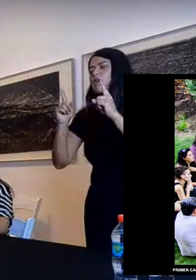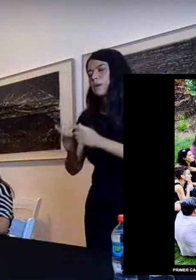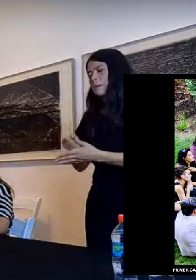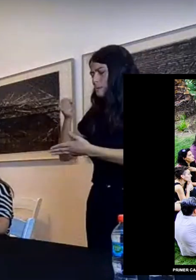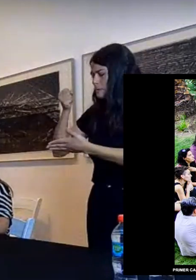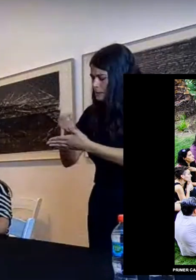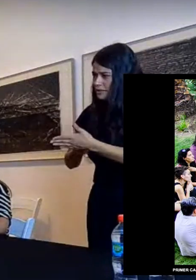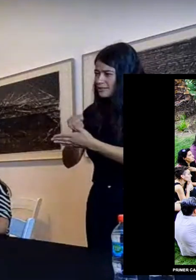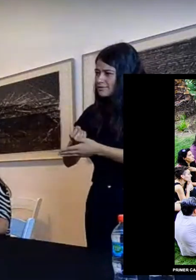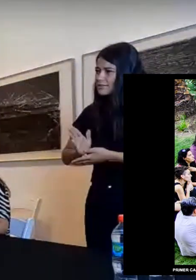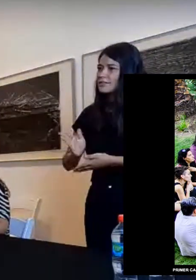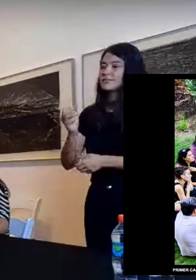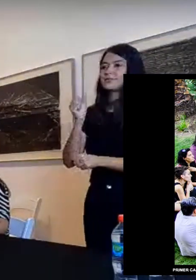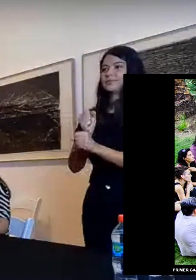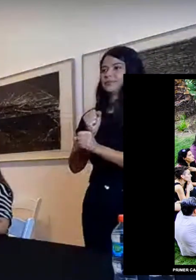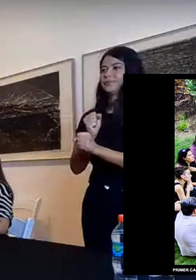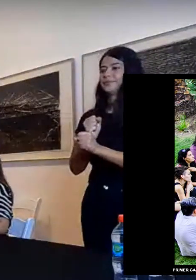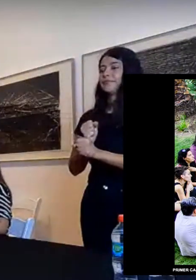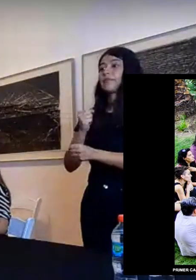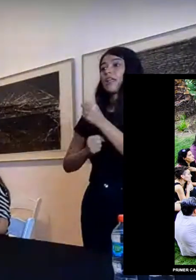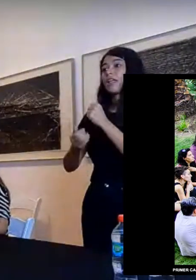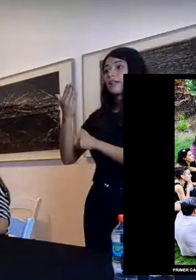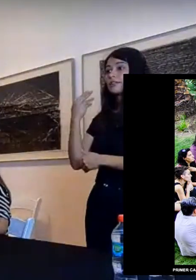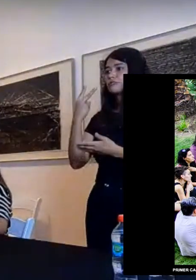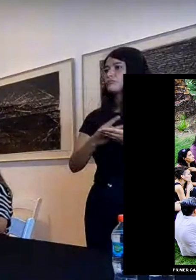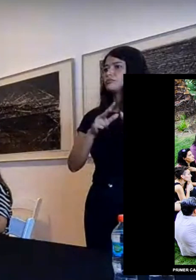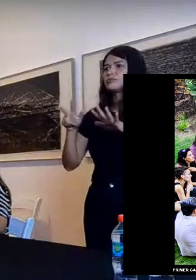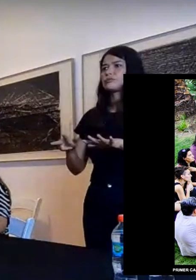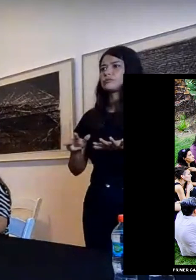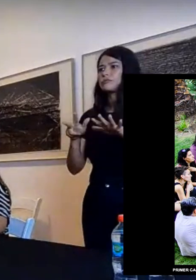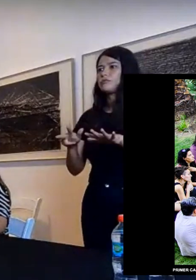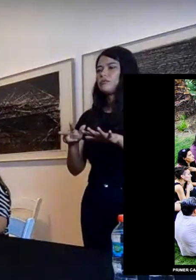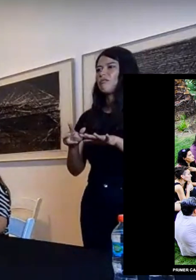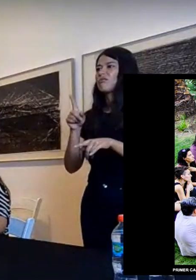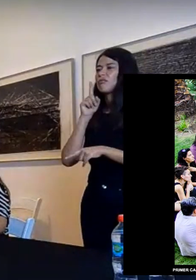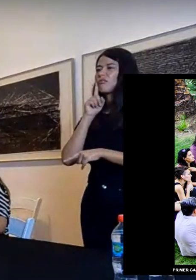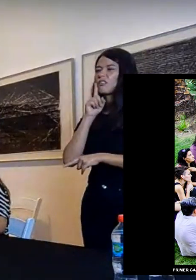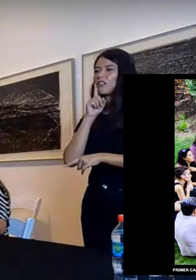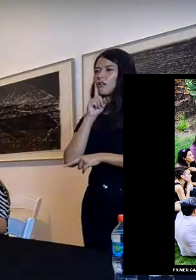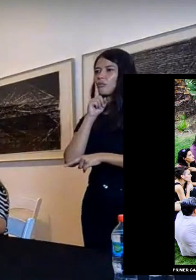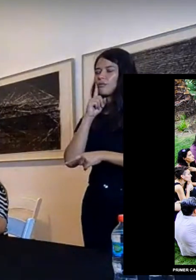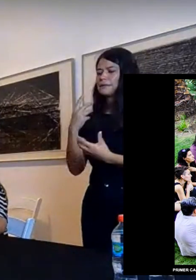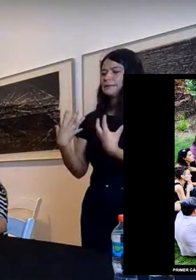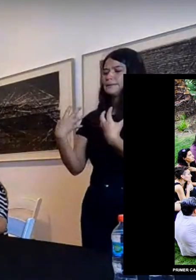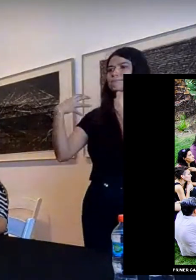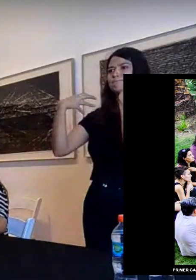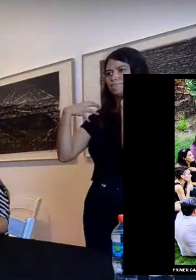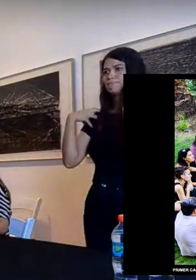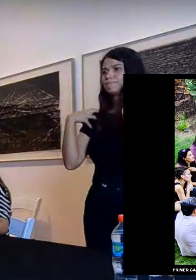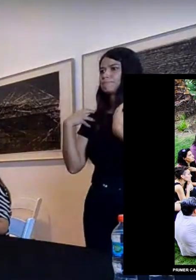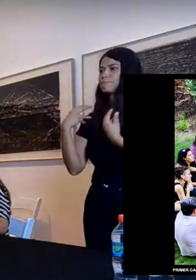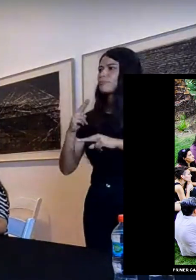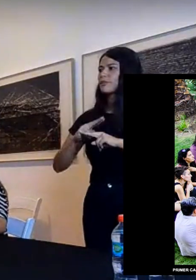y continuamos nuestro trabajo. El año 2018 teníamos la responsabilidad de